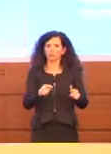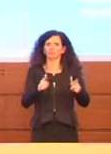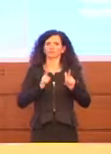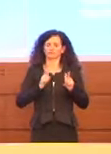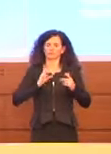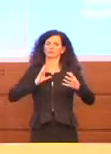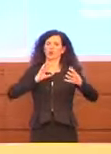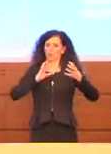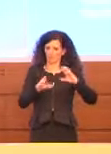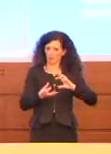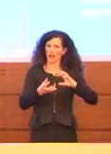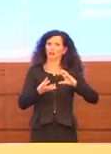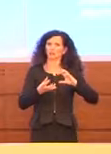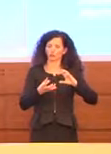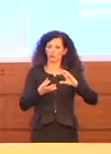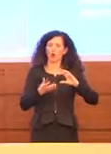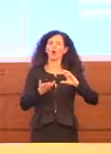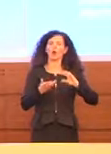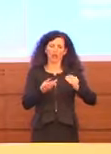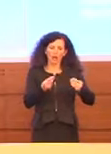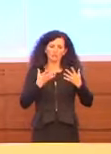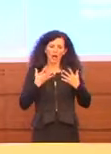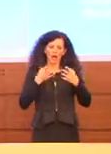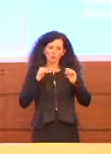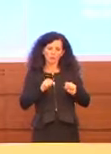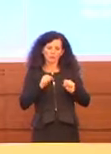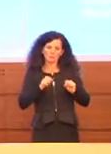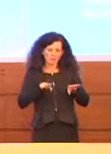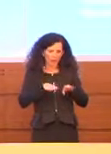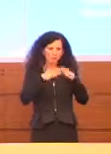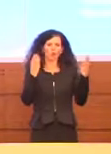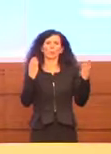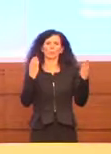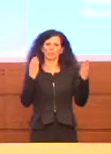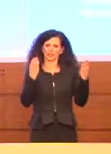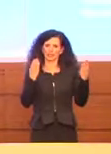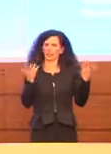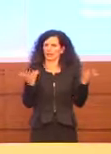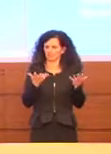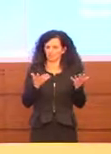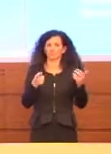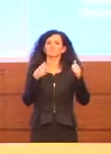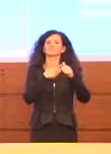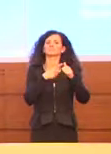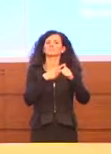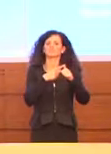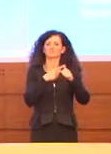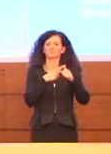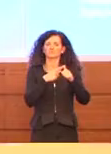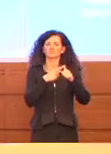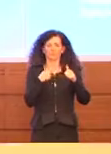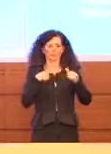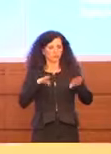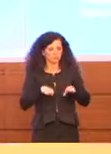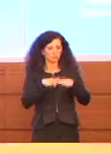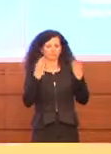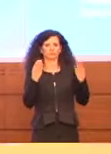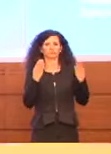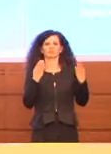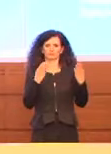complicata che mi ha dato modo di scoprire però almeno tre cose importanti la prima ci sono delle veramente io ho scoperto delle